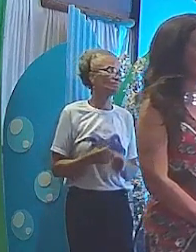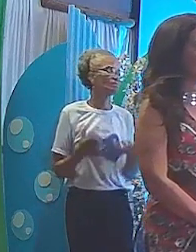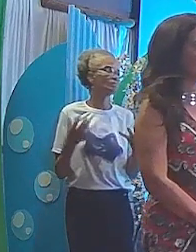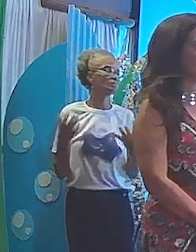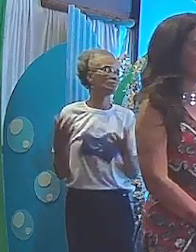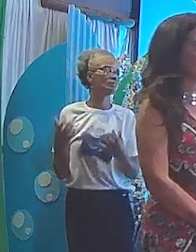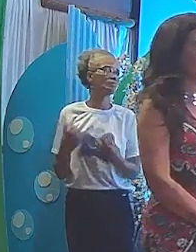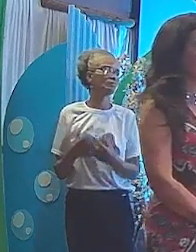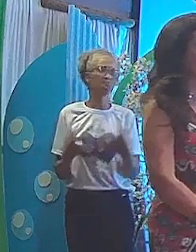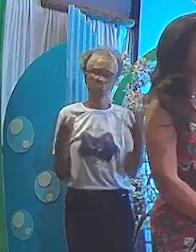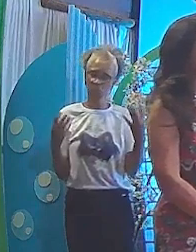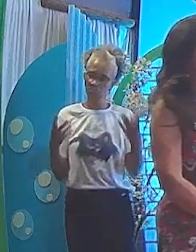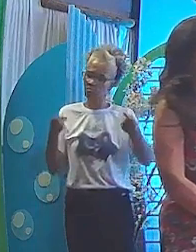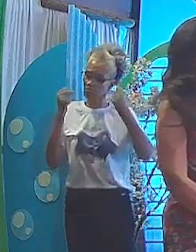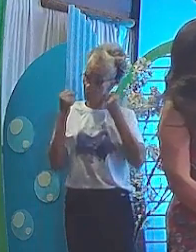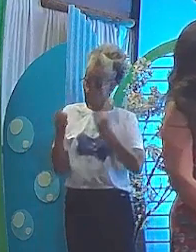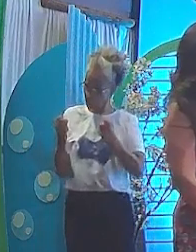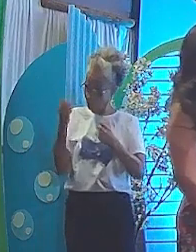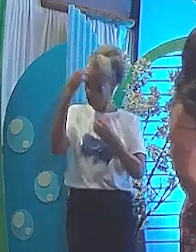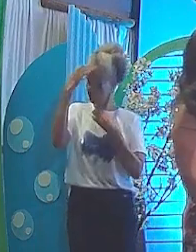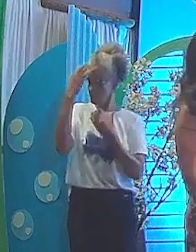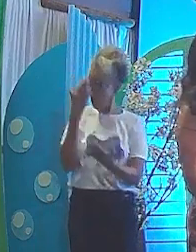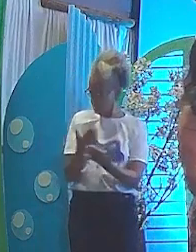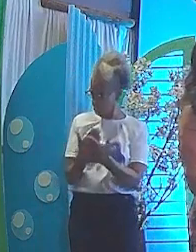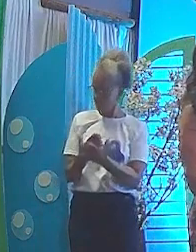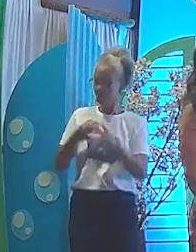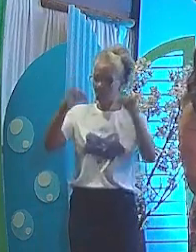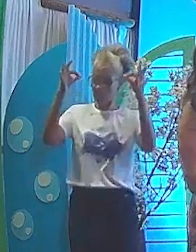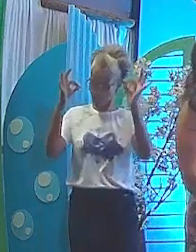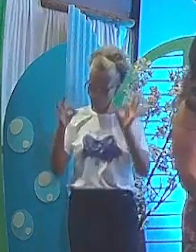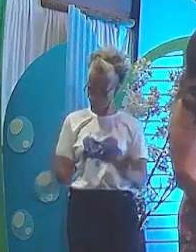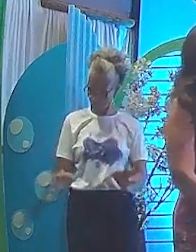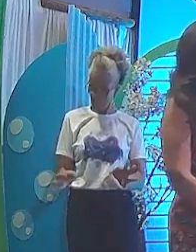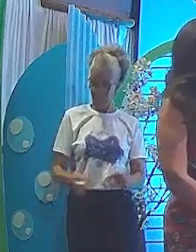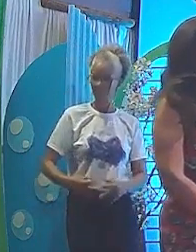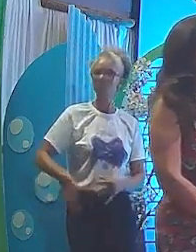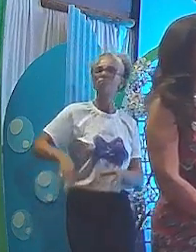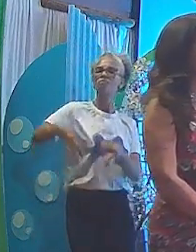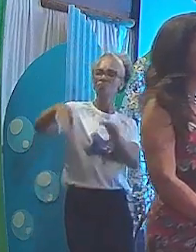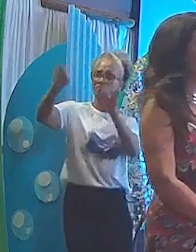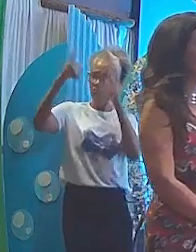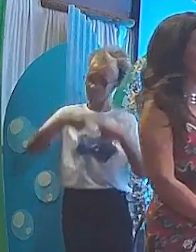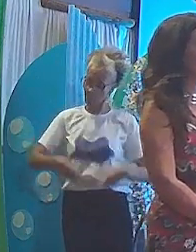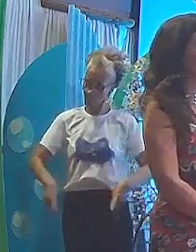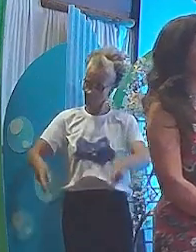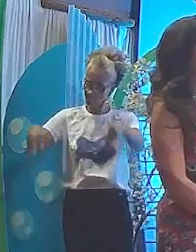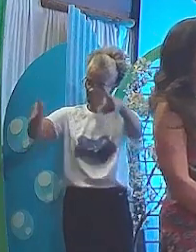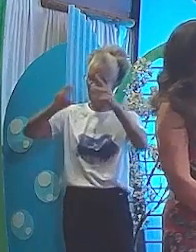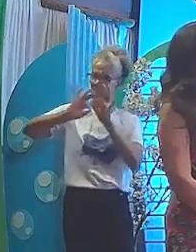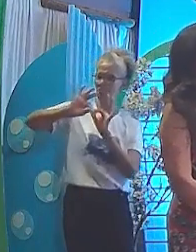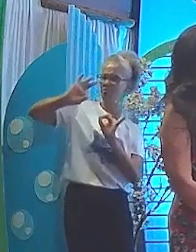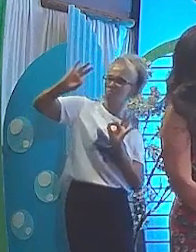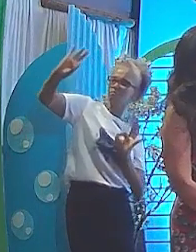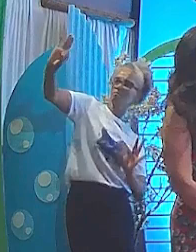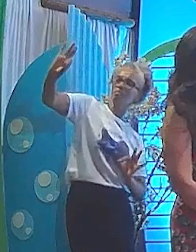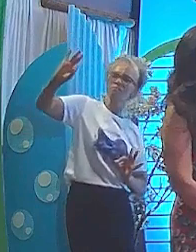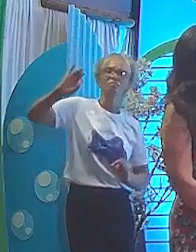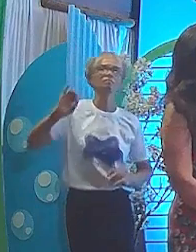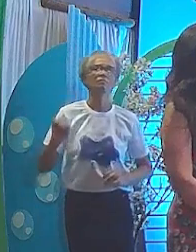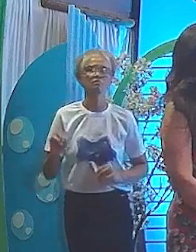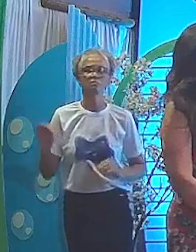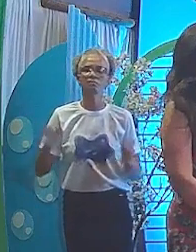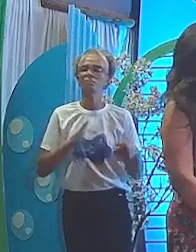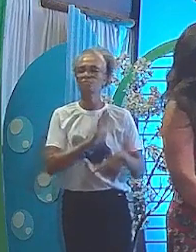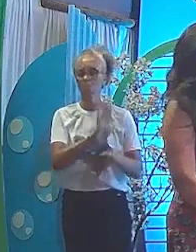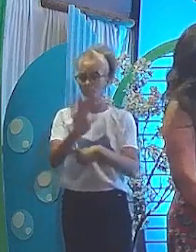muito, muito segura, muito certa do que ela quer, que é justamente levar desenvolvimento para o estado da Bahia. E estar